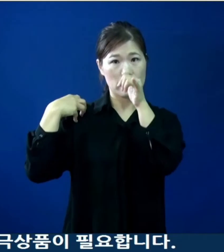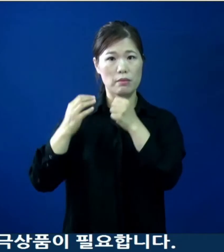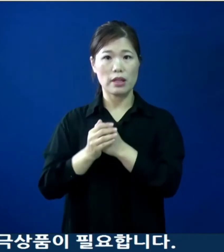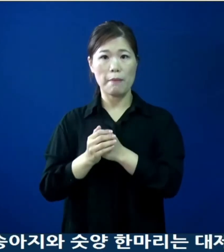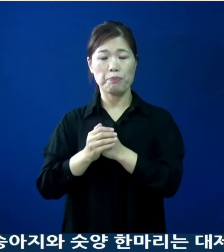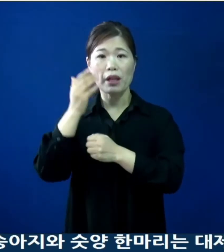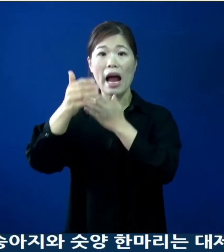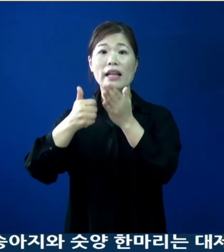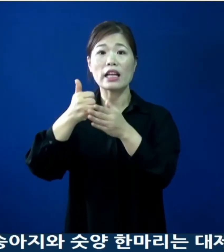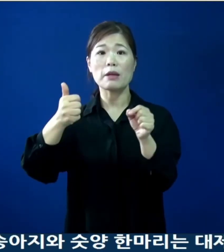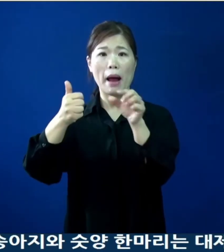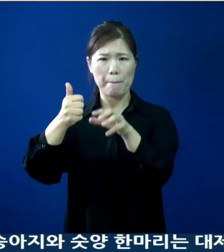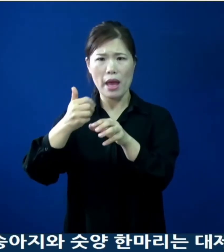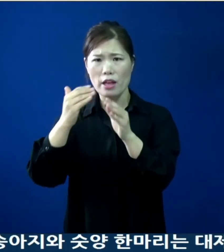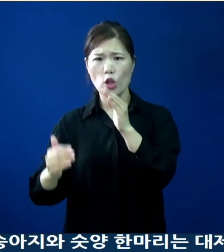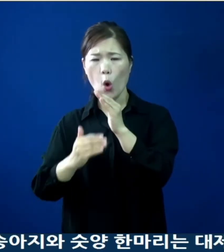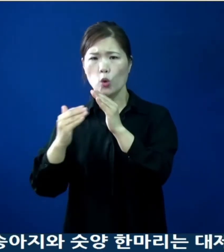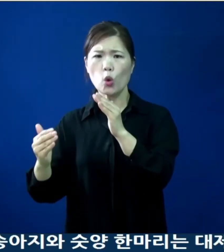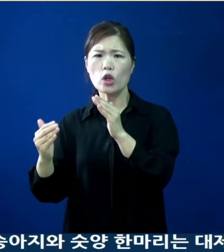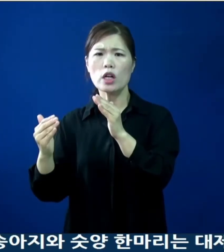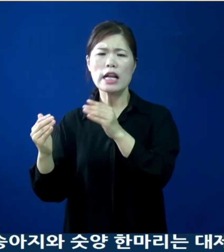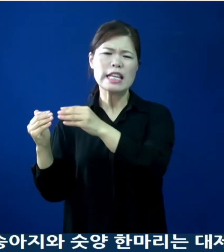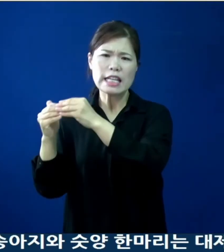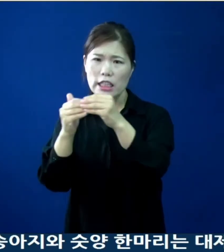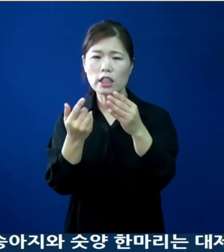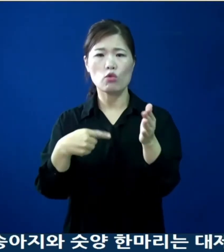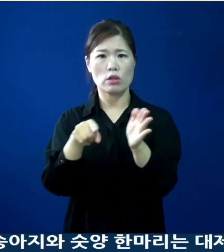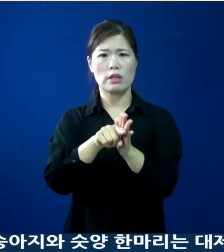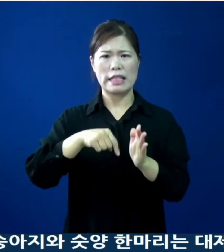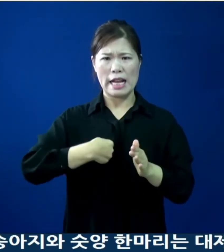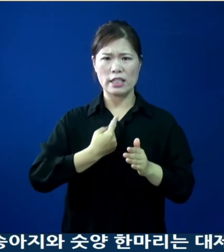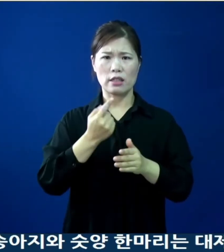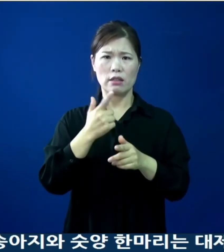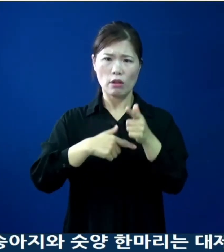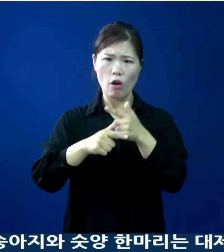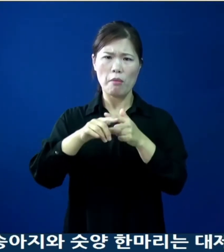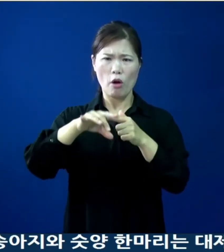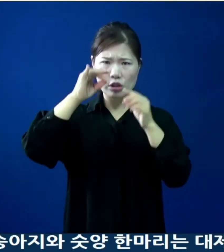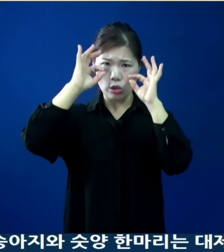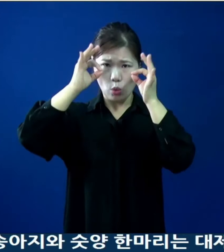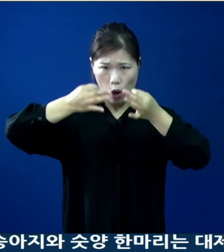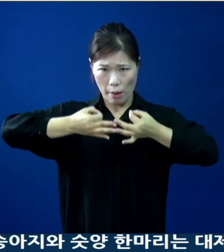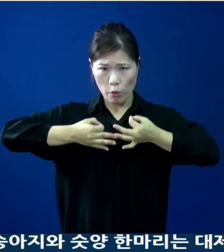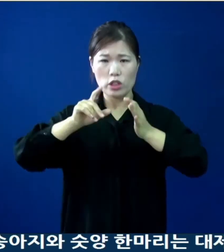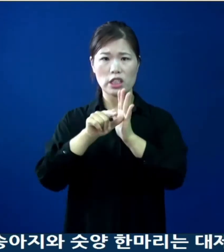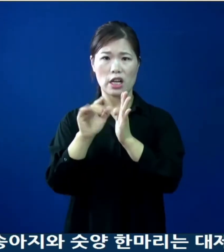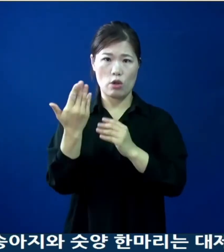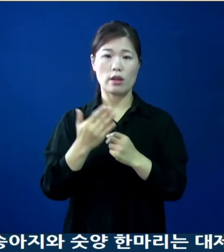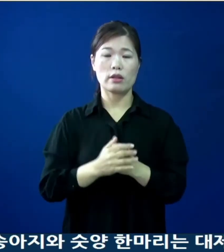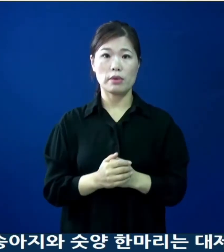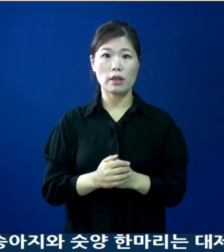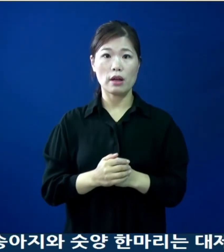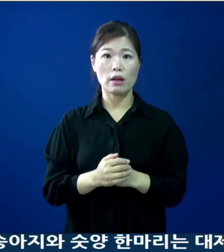성도들을 이끌려면 자기 자신을 더 잘 돌아보는 그런 시간이 있어야 되는 겁니다. 흥미로운 것은